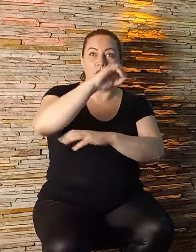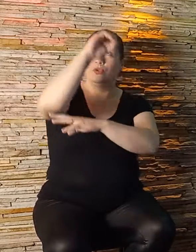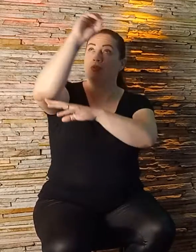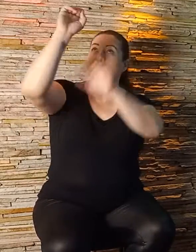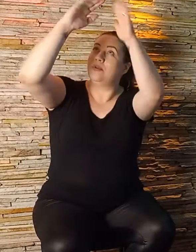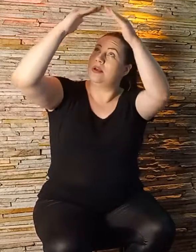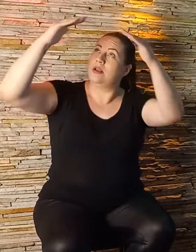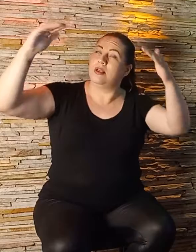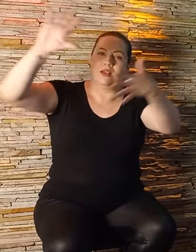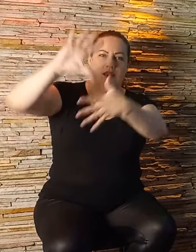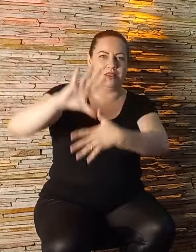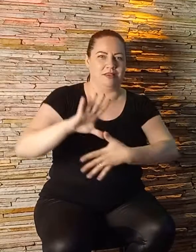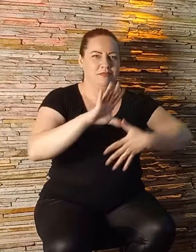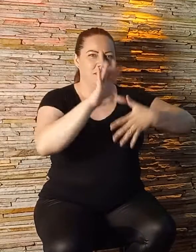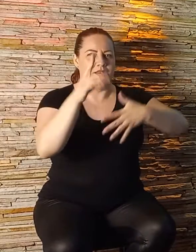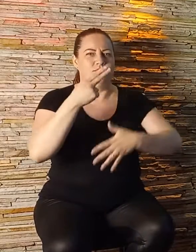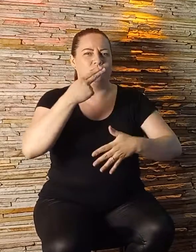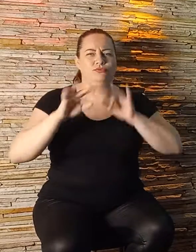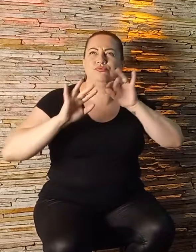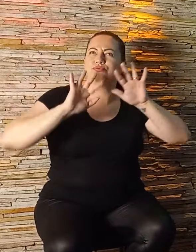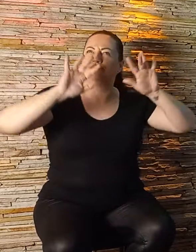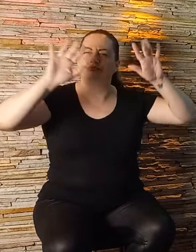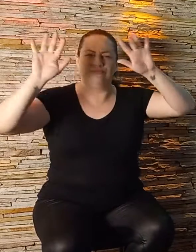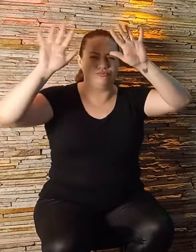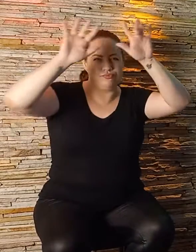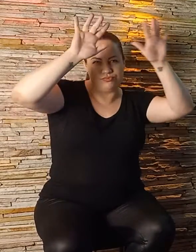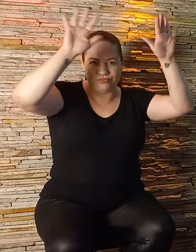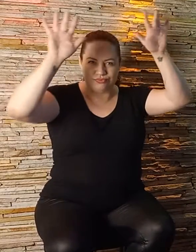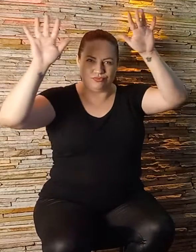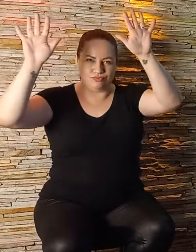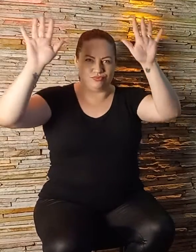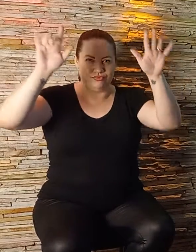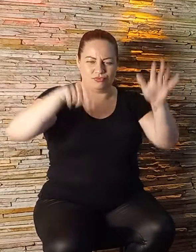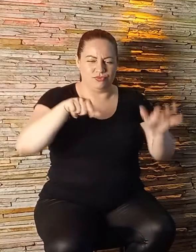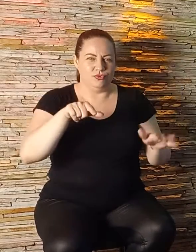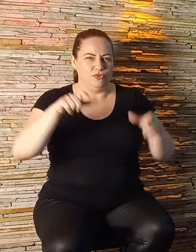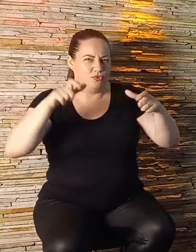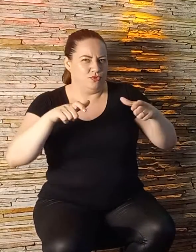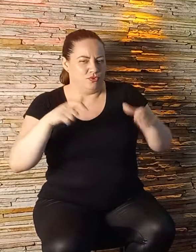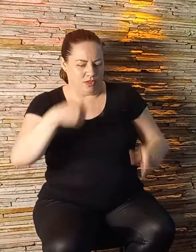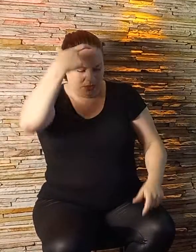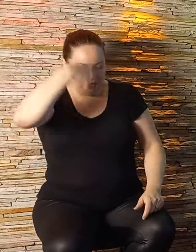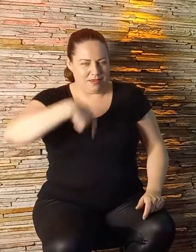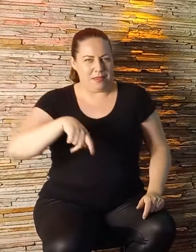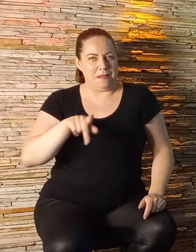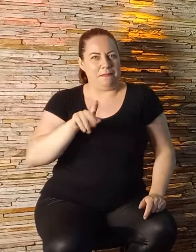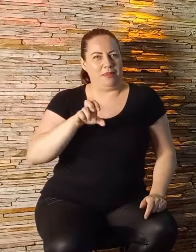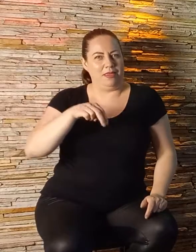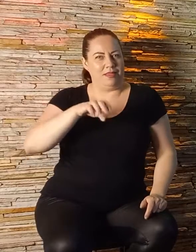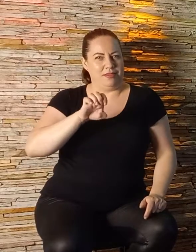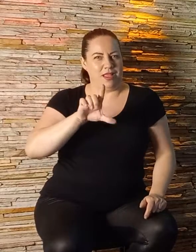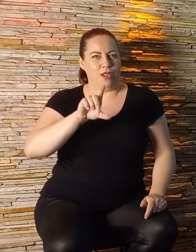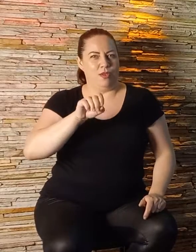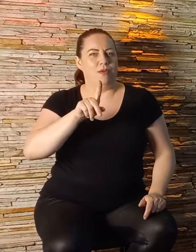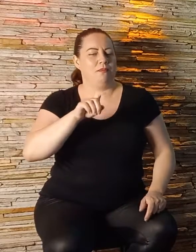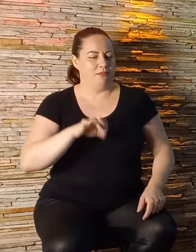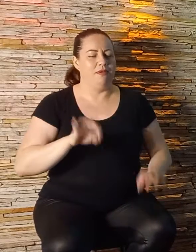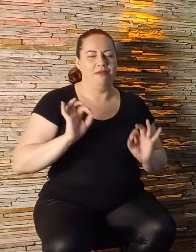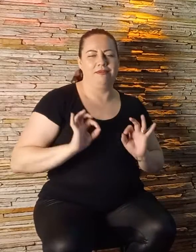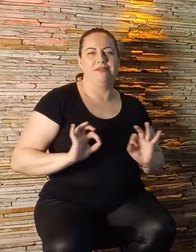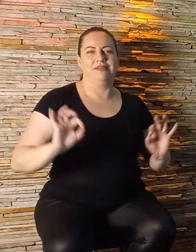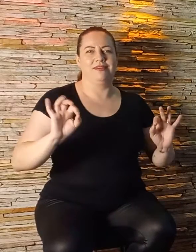sai acendi um cigarro para fumar de que brigar isso aqui Penélope essa nós e hoje você